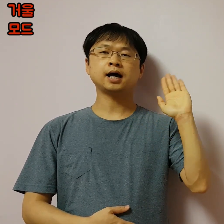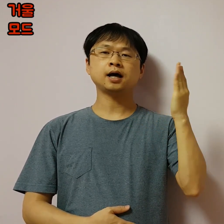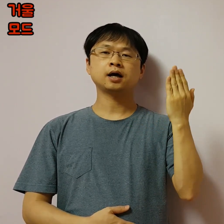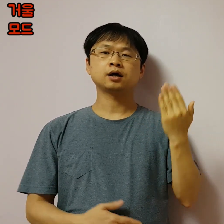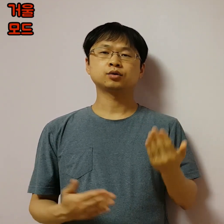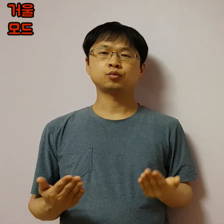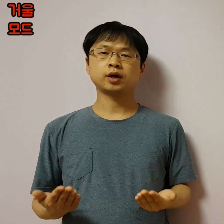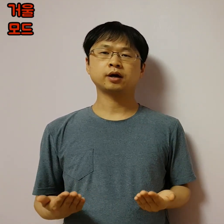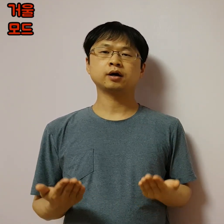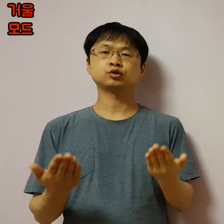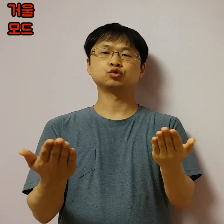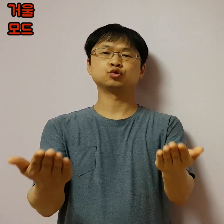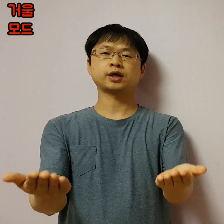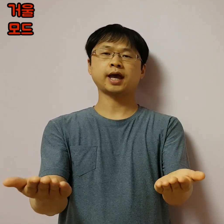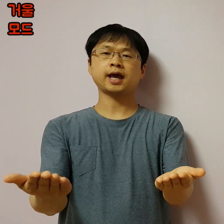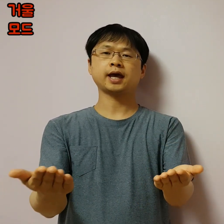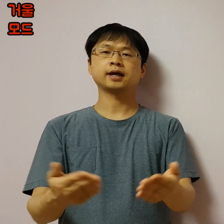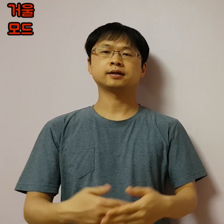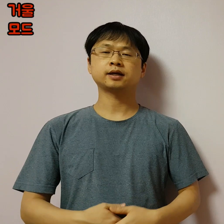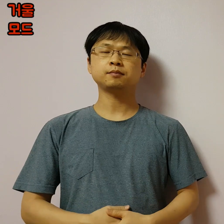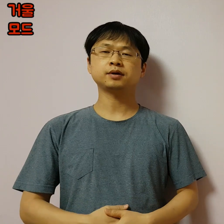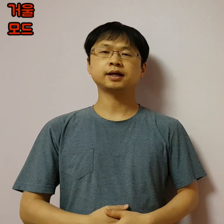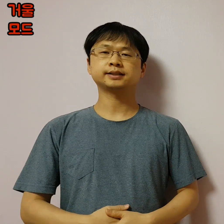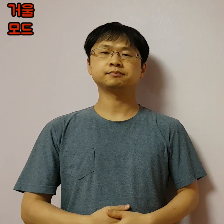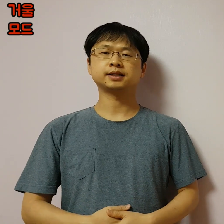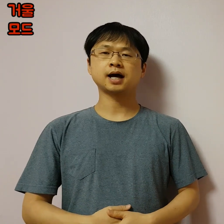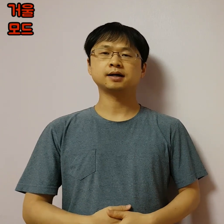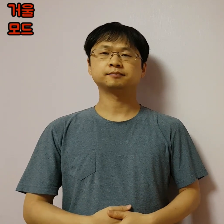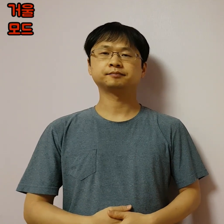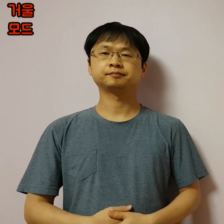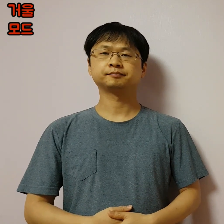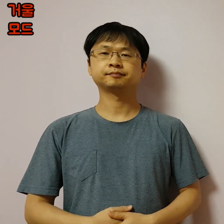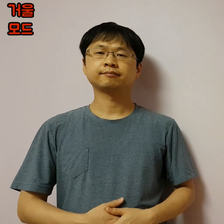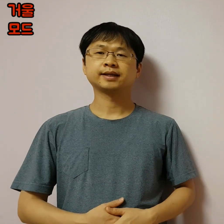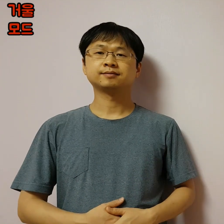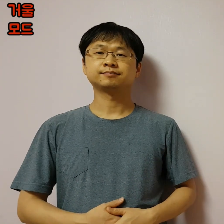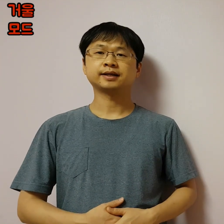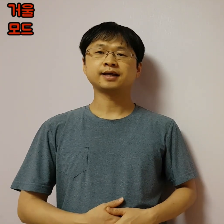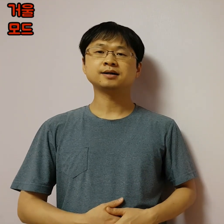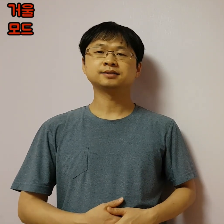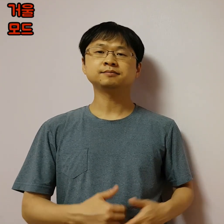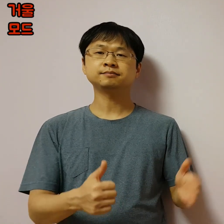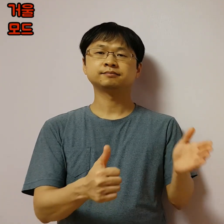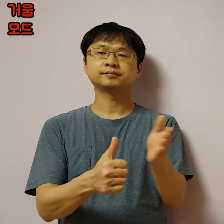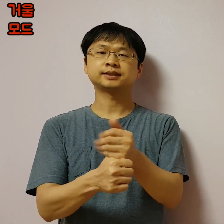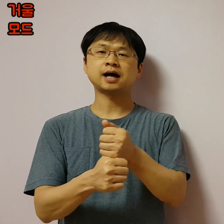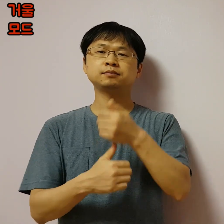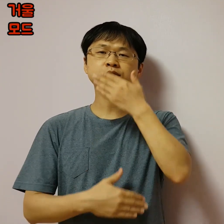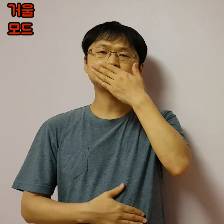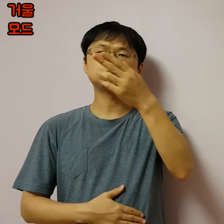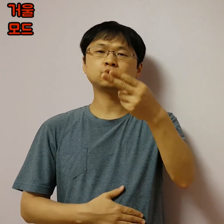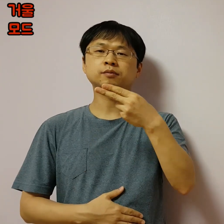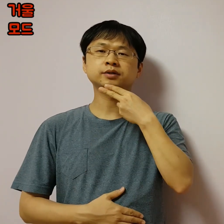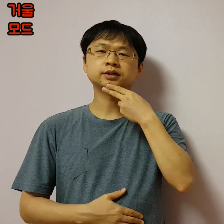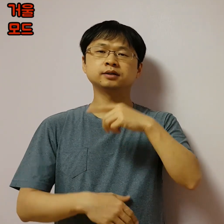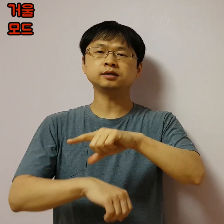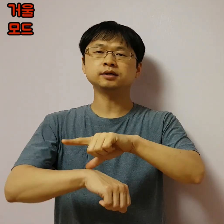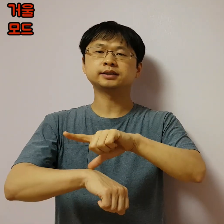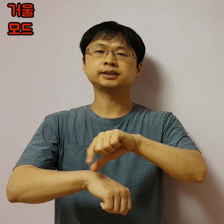노래가 되어 줄게 이렇게 표현하였습니다. 다음 잡을 수 없는